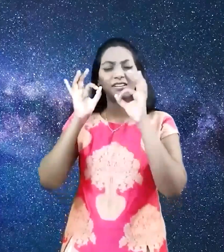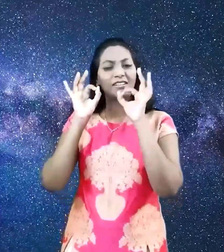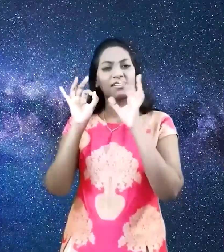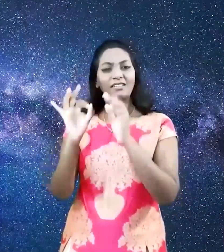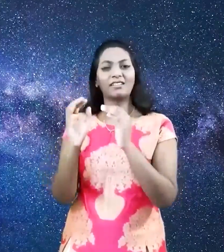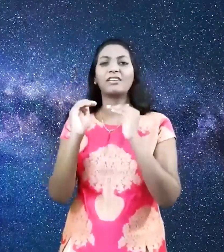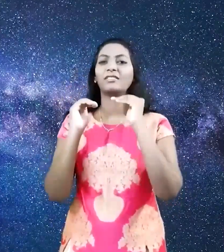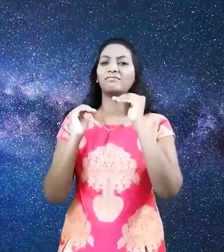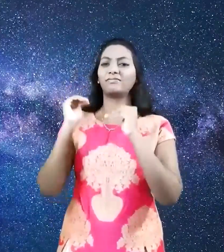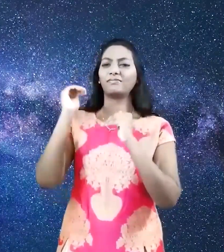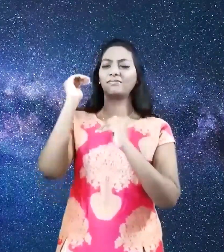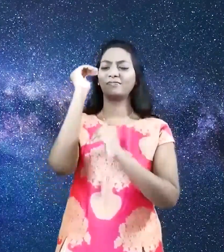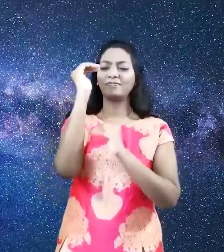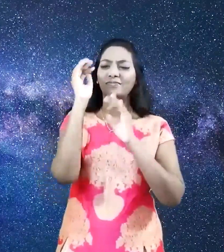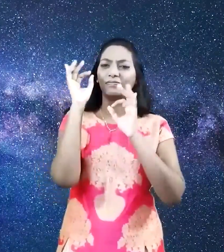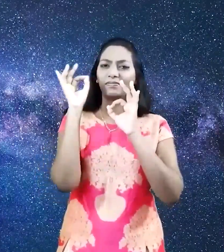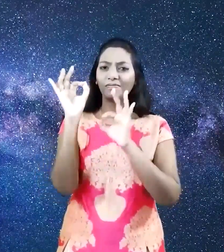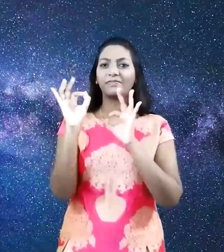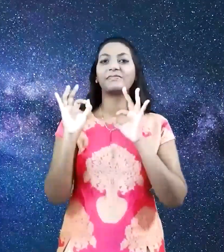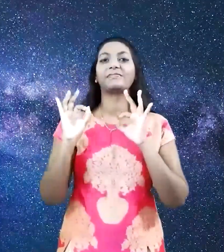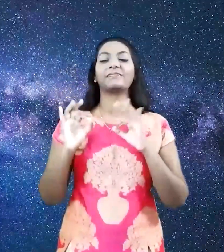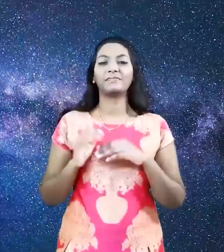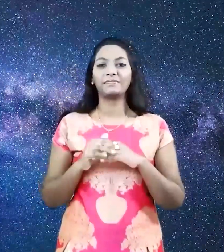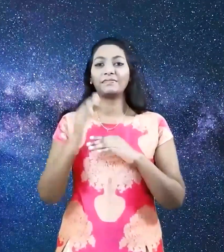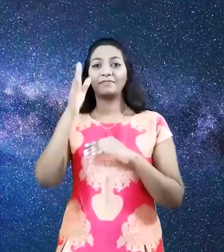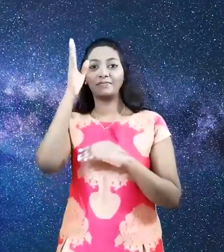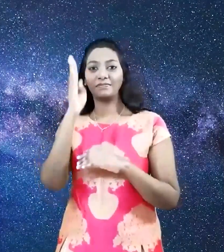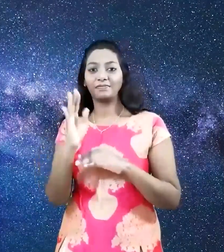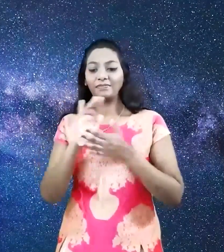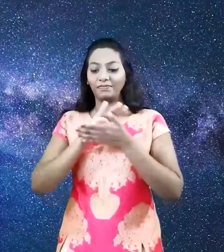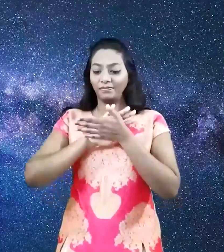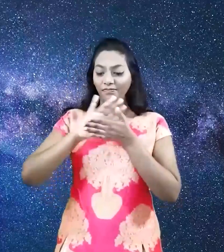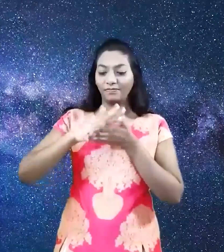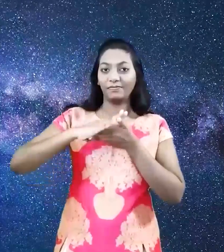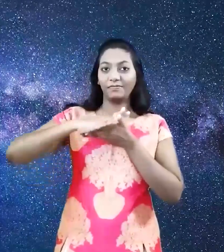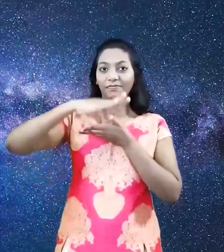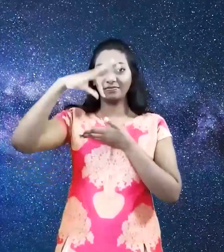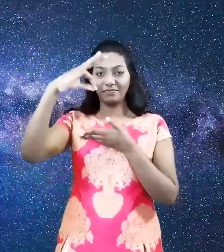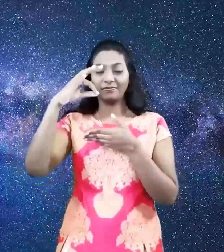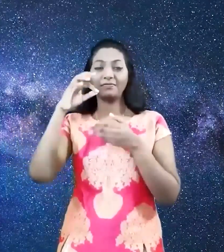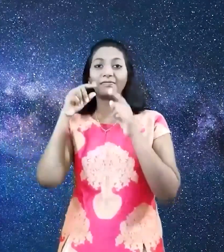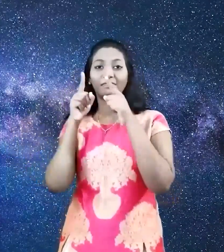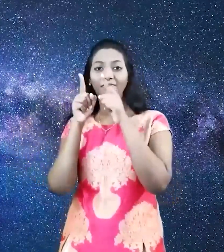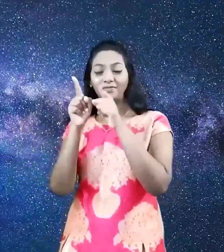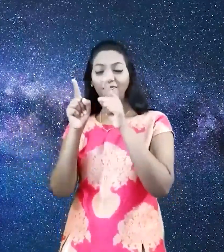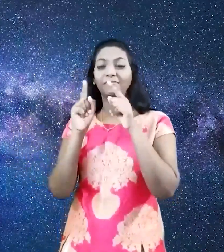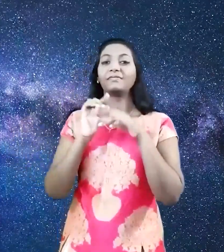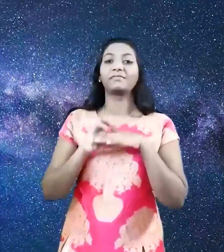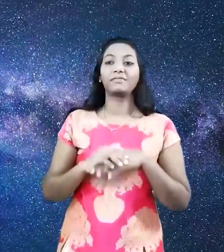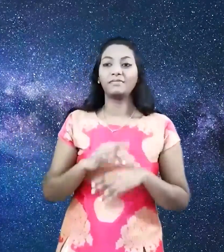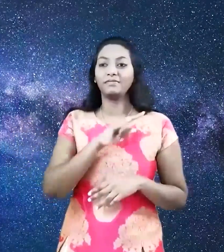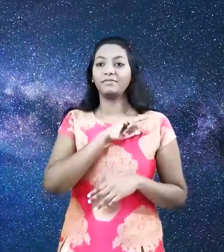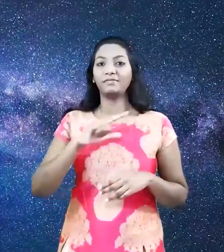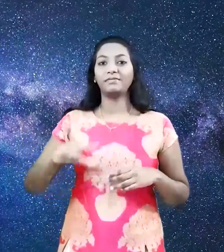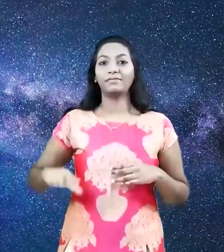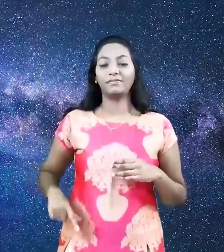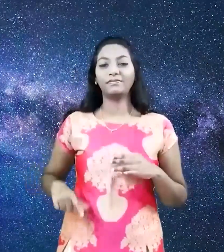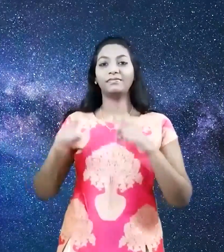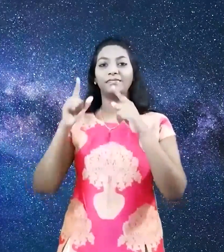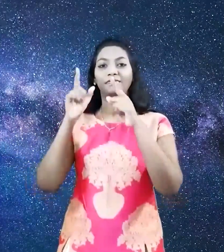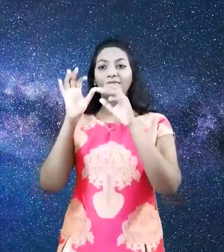सामर्थ्य प्रभु तू सबसे ऊंचा पवित्र